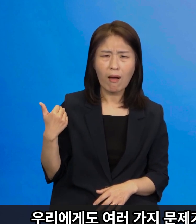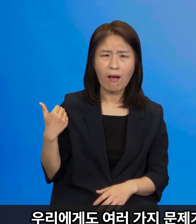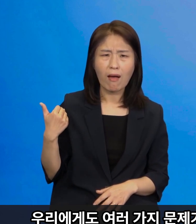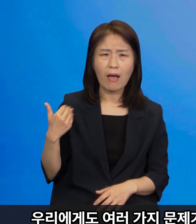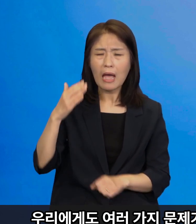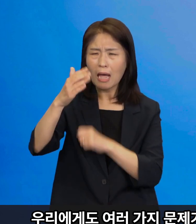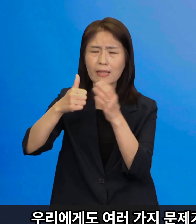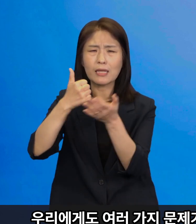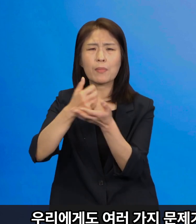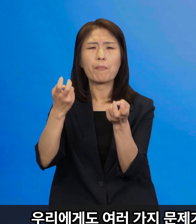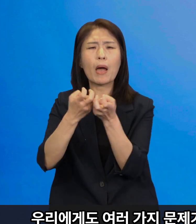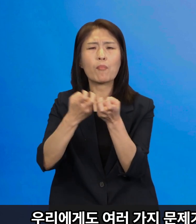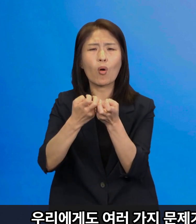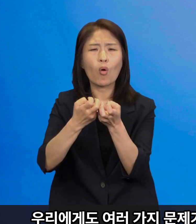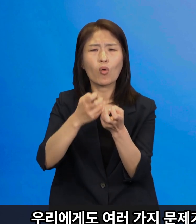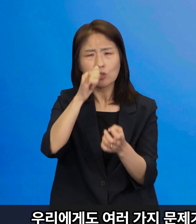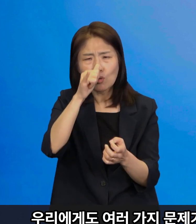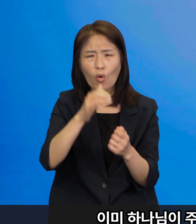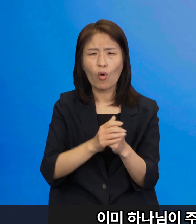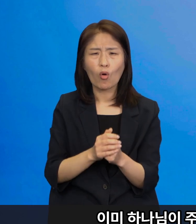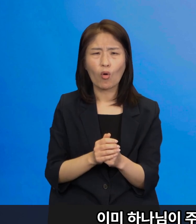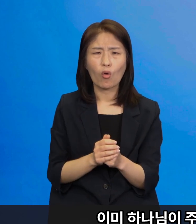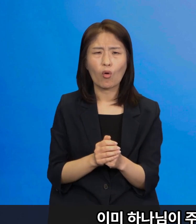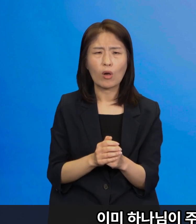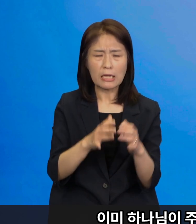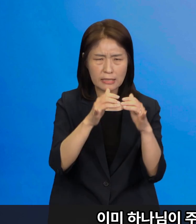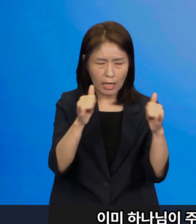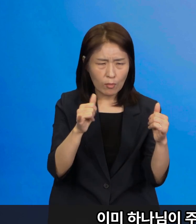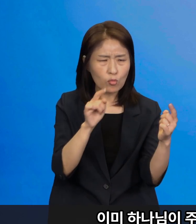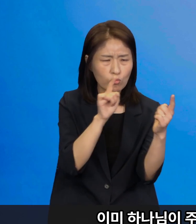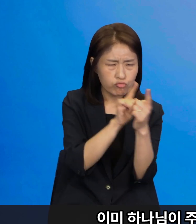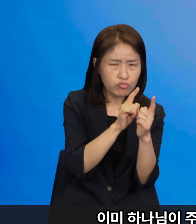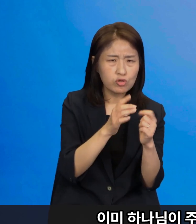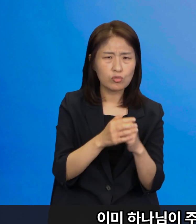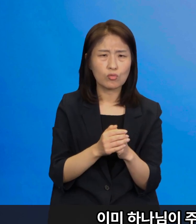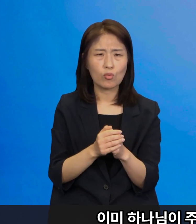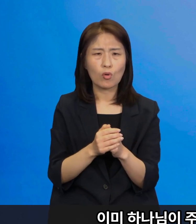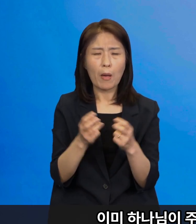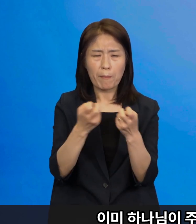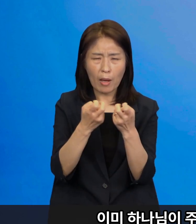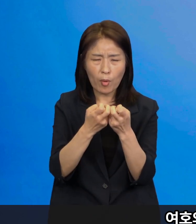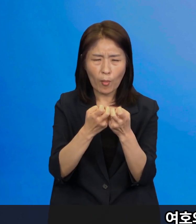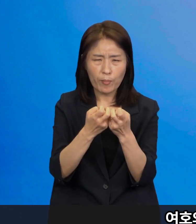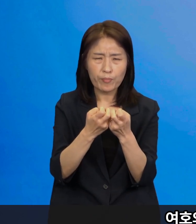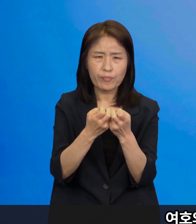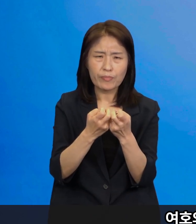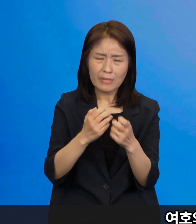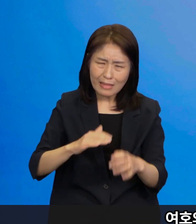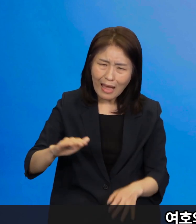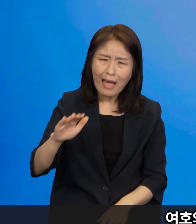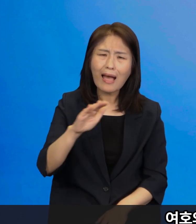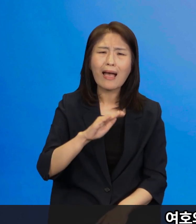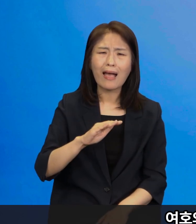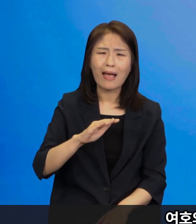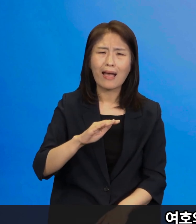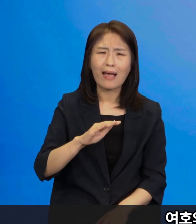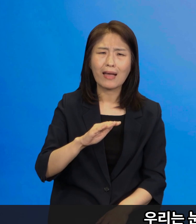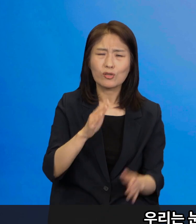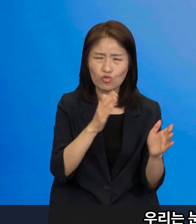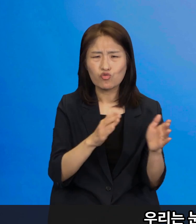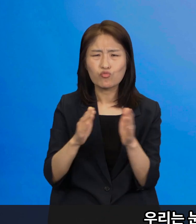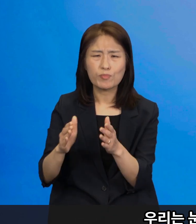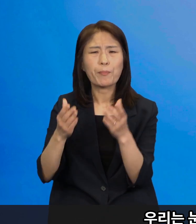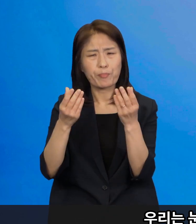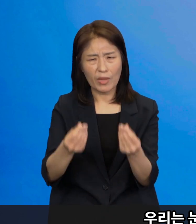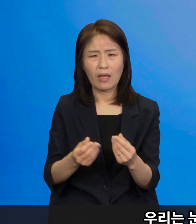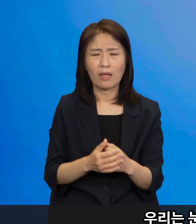문제가 있어요. 방황합니다. 어떻게 해야 되죠? 이미 하나님이 주신 줄로 믿으시길 축복합니다. 여호와 이레 아닙니까?